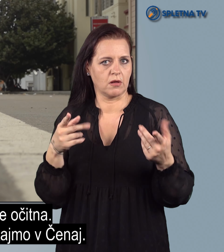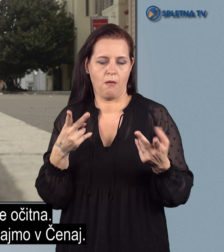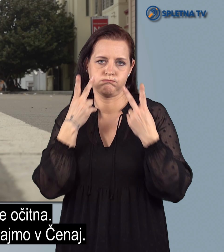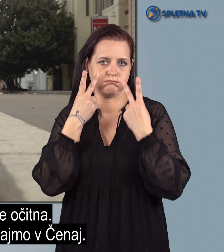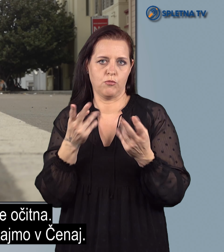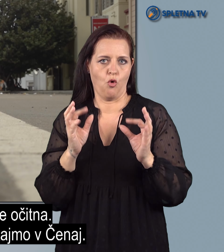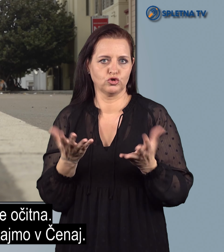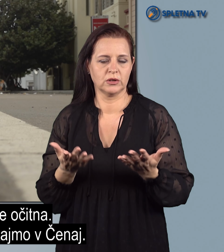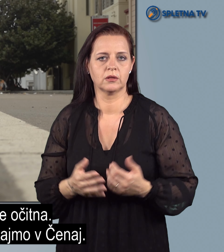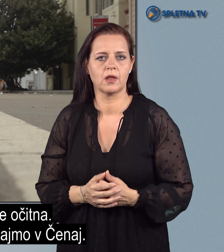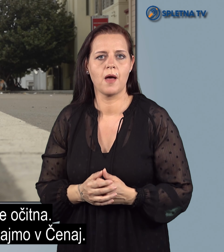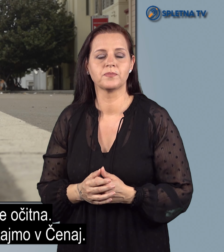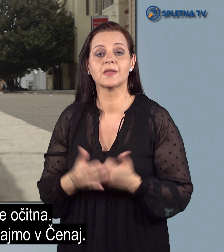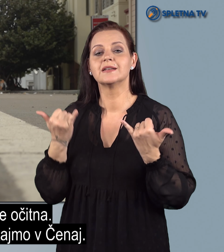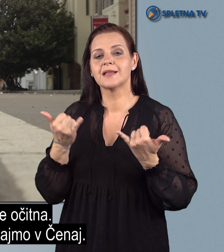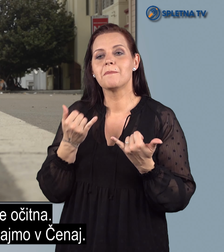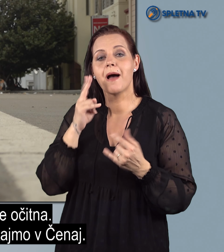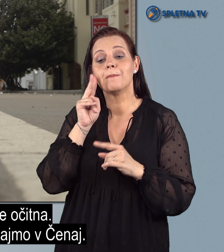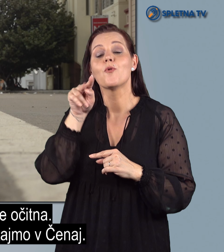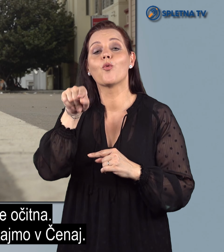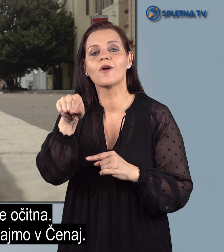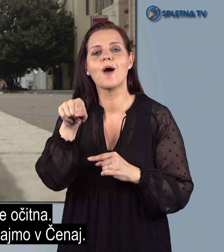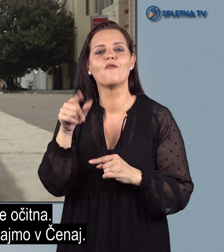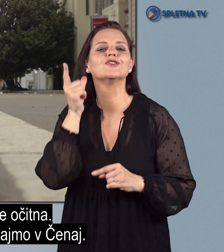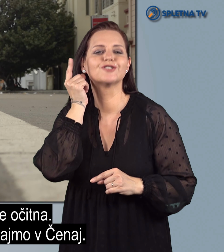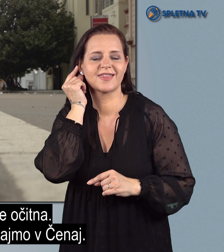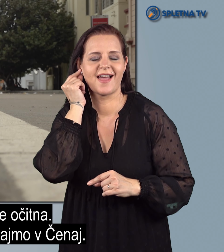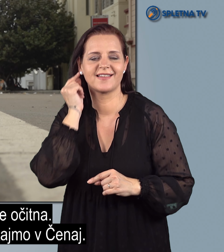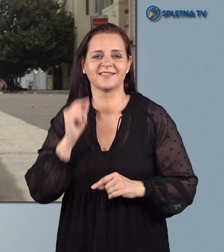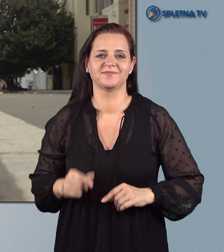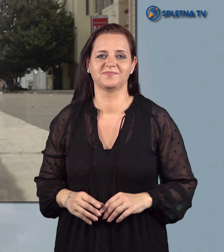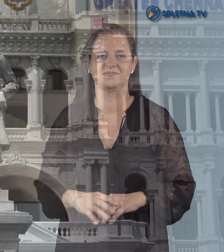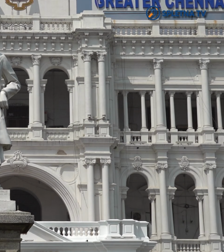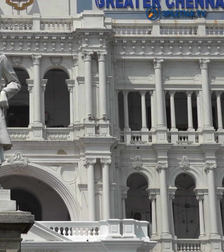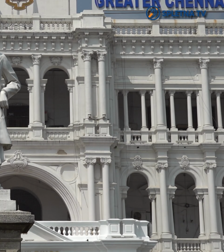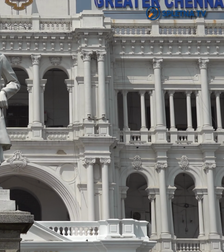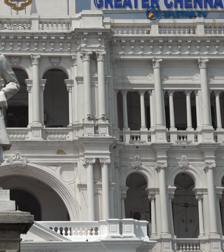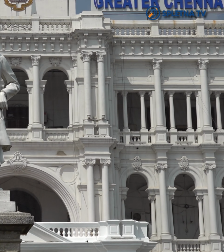Razlika je očitna. Zdaj pa pokukajmo v Chennai.